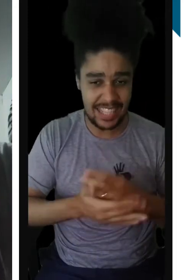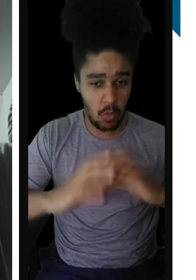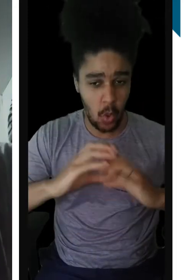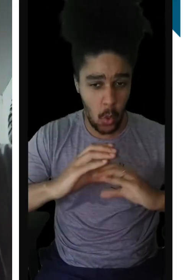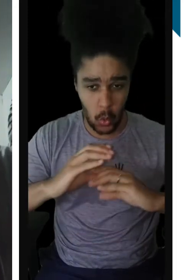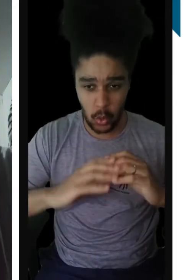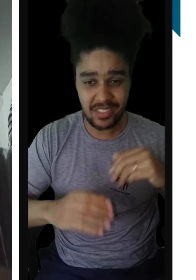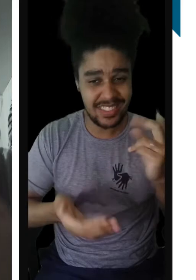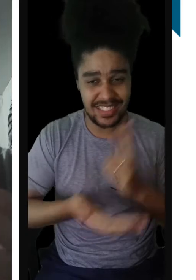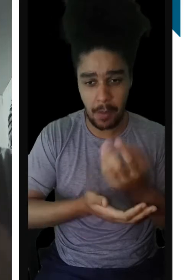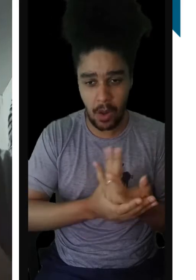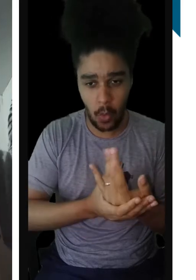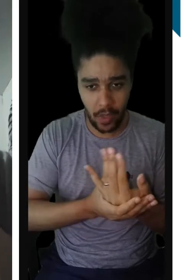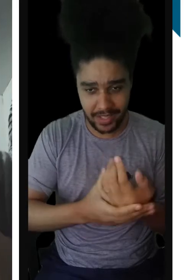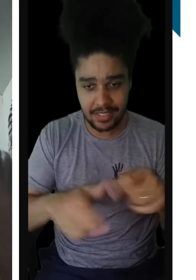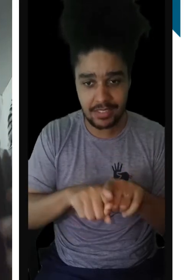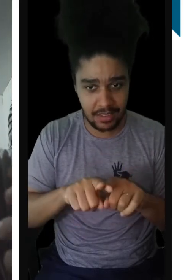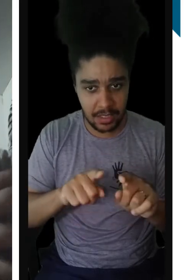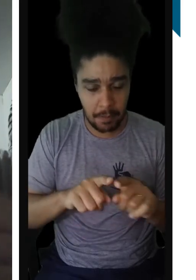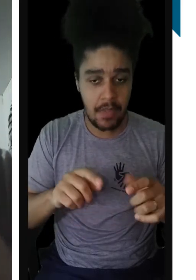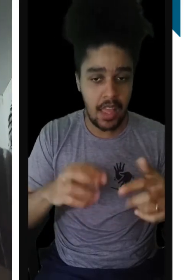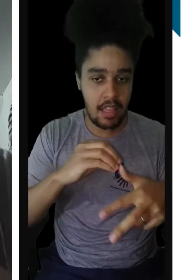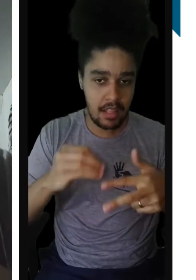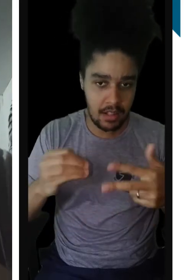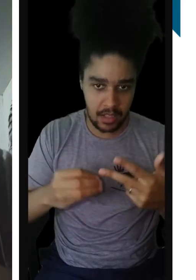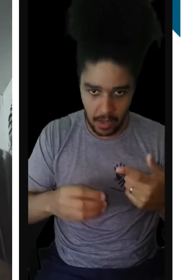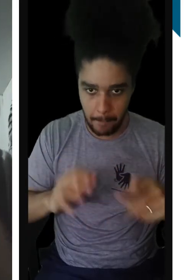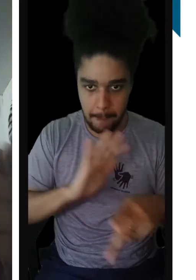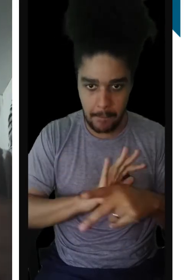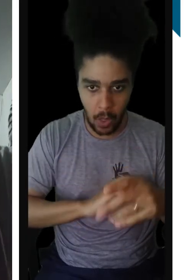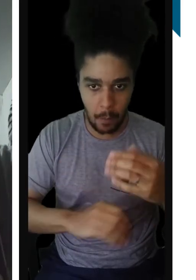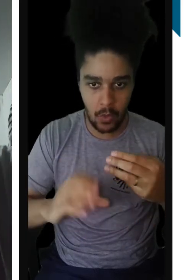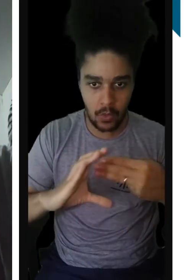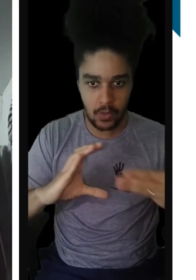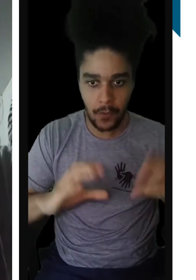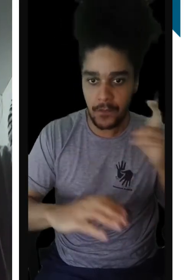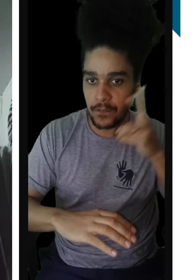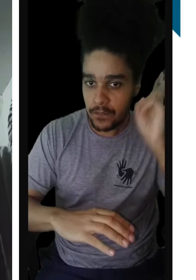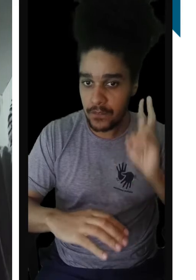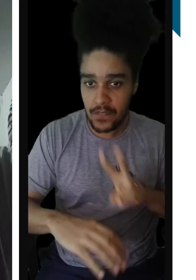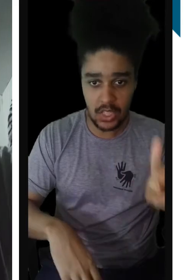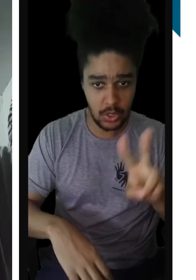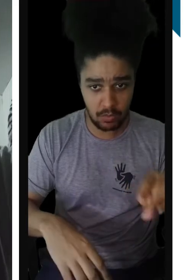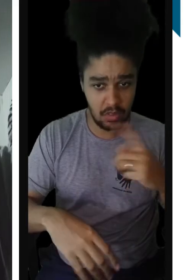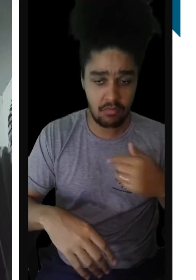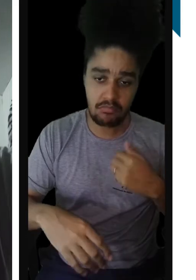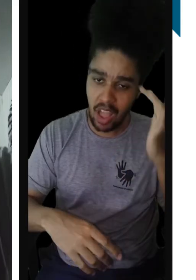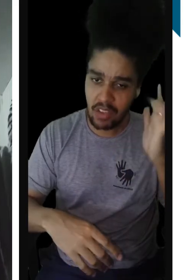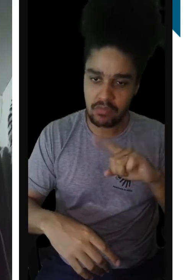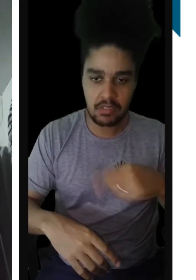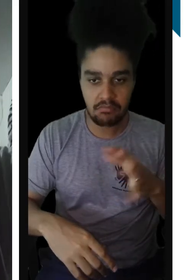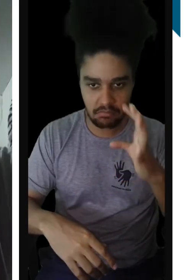nos concursos na UERJ, no Enem, no próprio vestibular do CEDERJ, que eu creio que vocês tenham